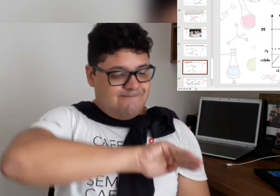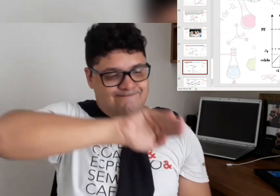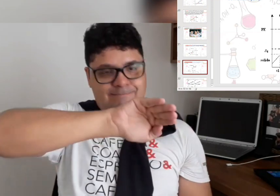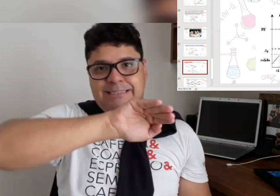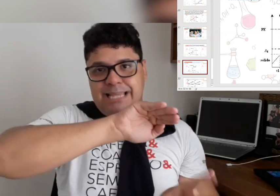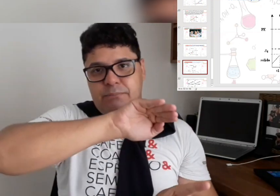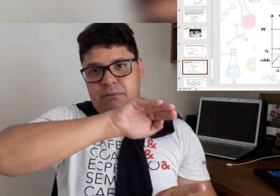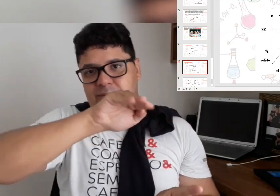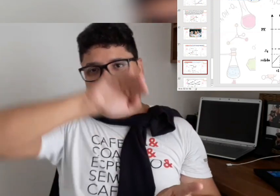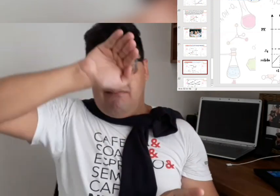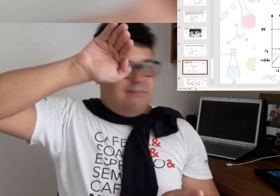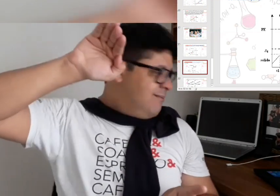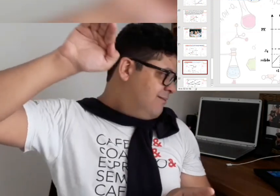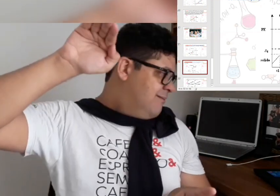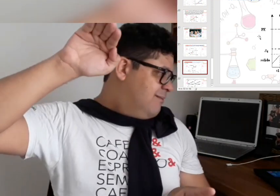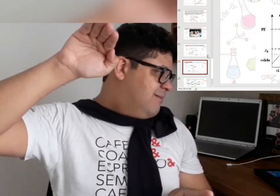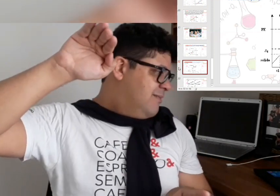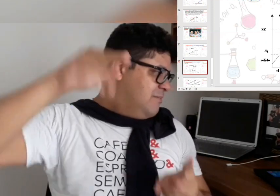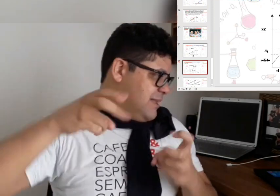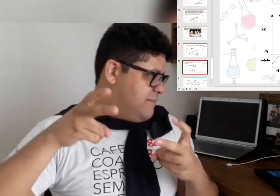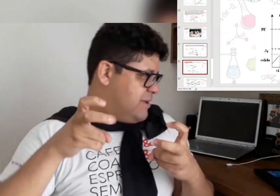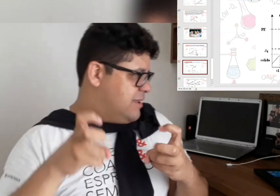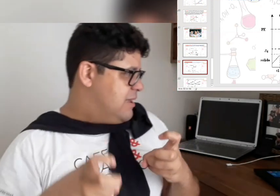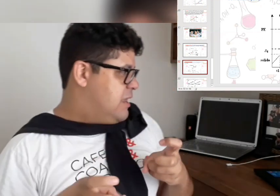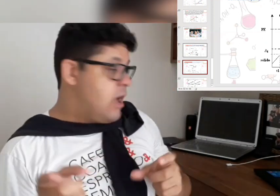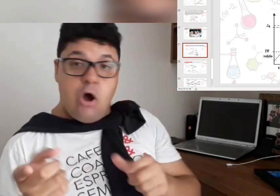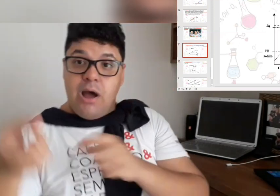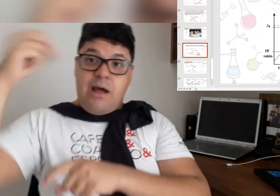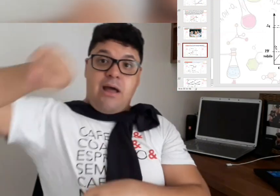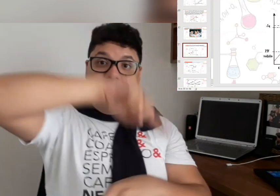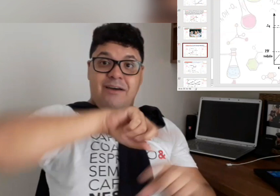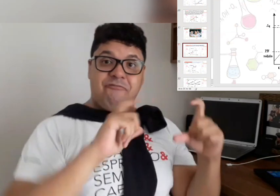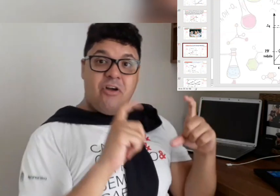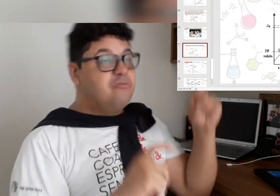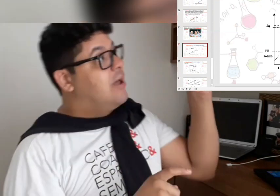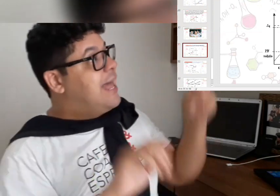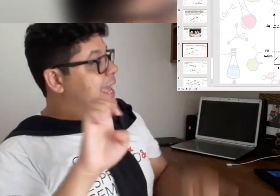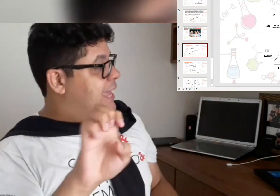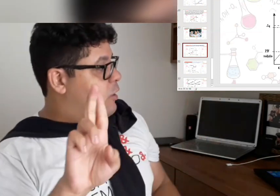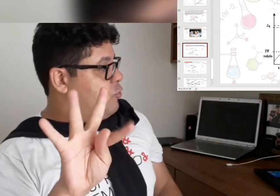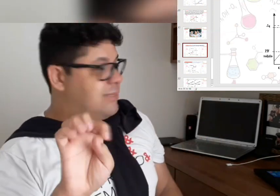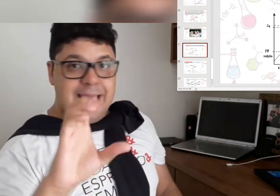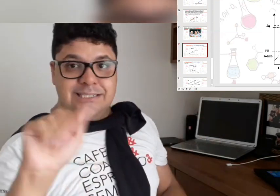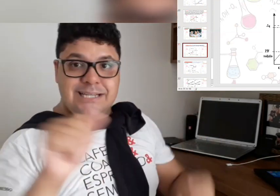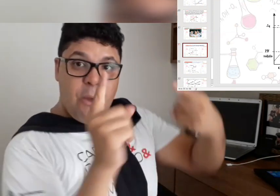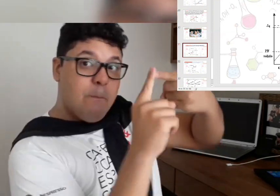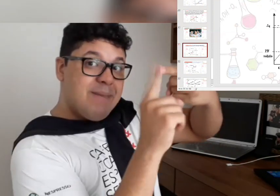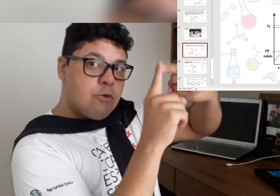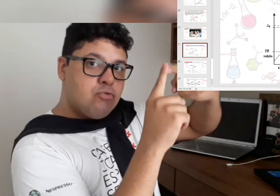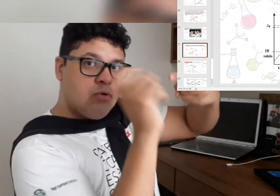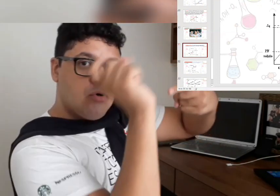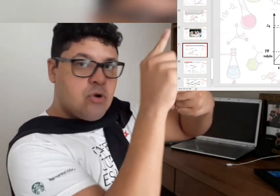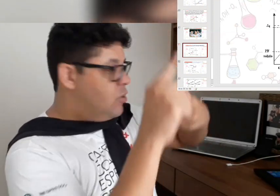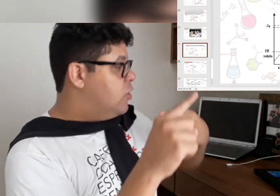de mistura azeotrópica, tá? Então, o que é uma mistura eutética? Vai lá. Quando há a constância no ponto